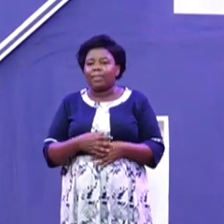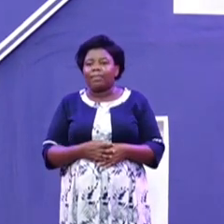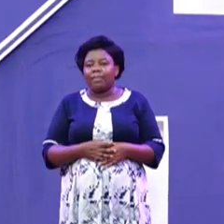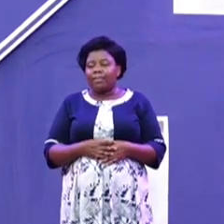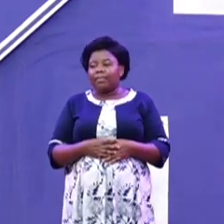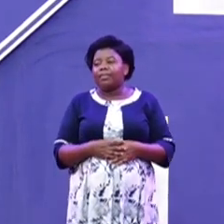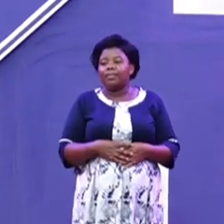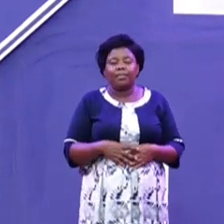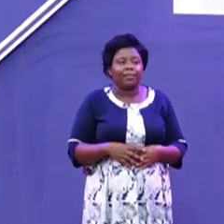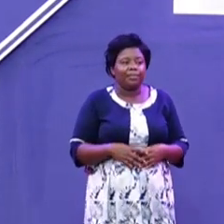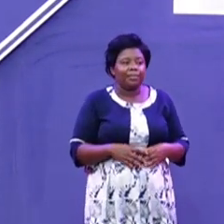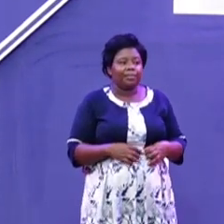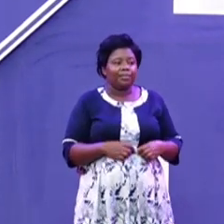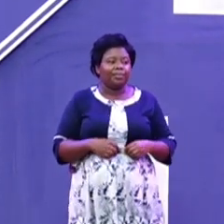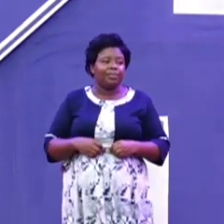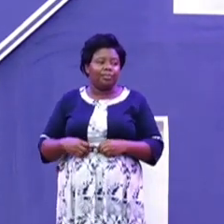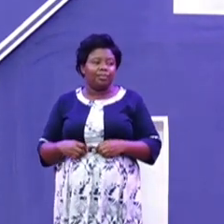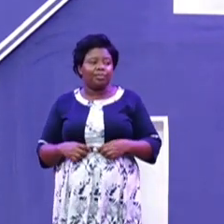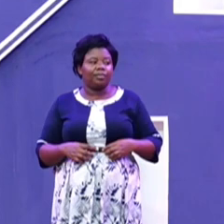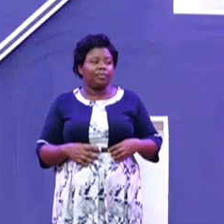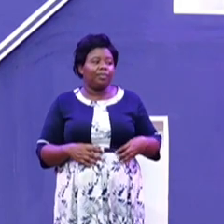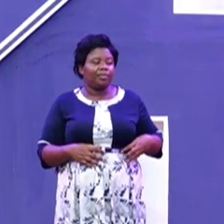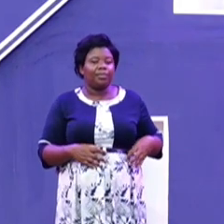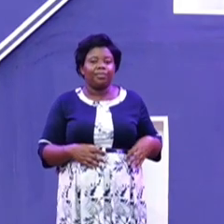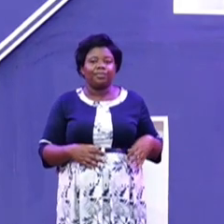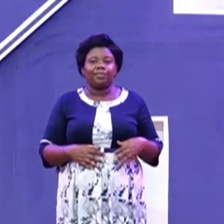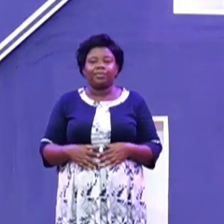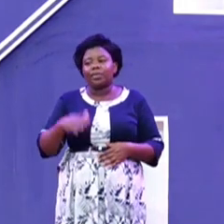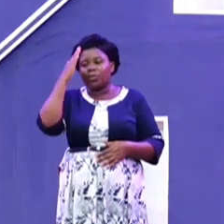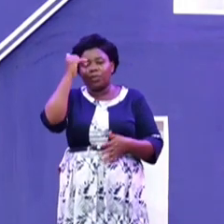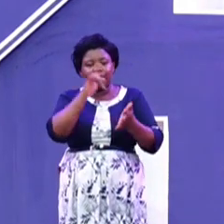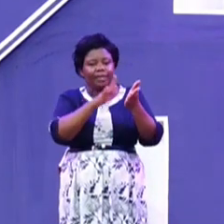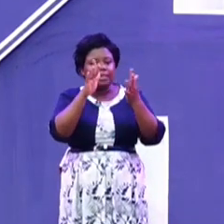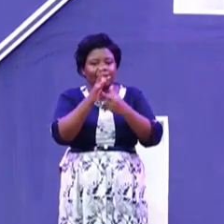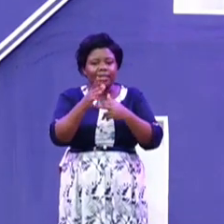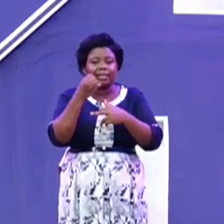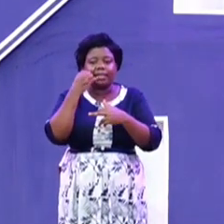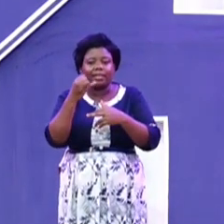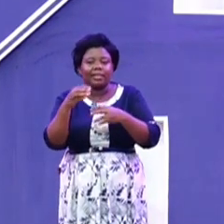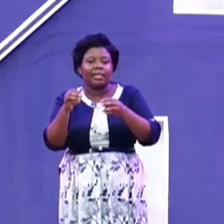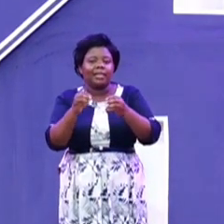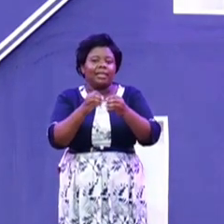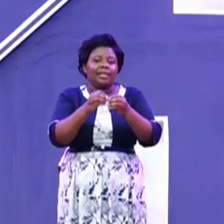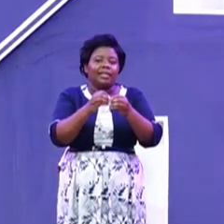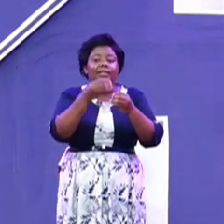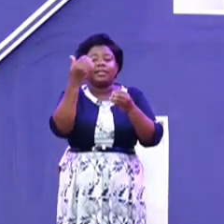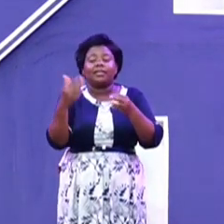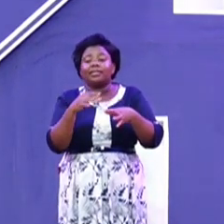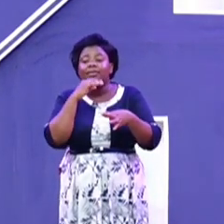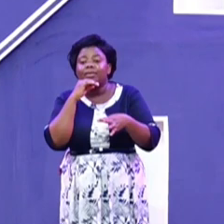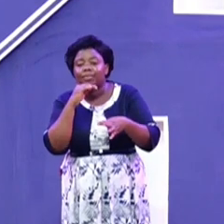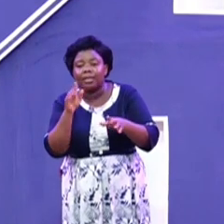amina then nabuza lwaki Yesu ayitibwa omwana w'omuntu atenga mwana wa